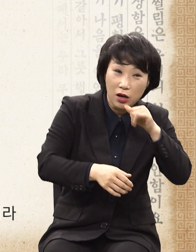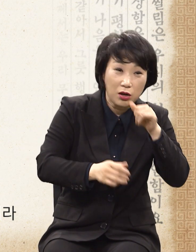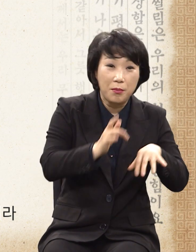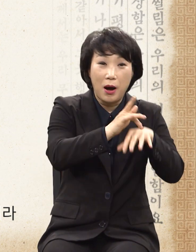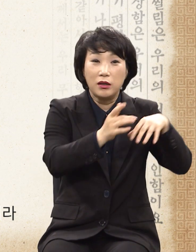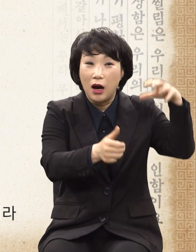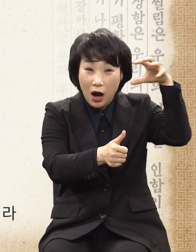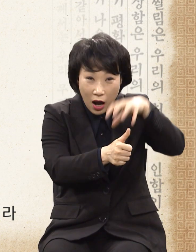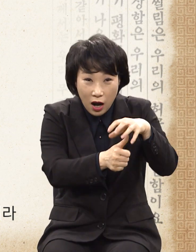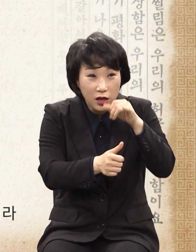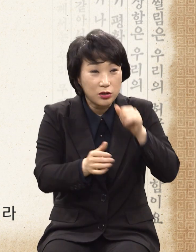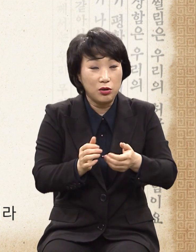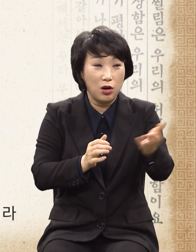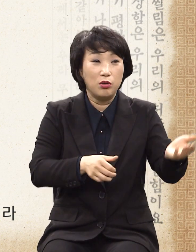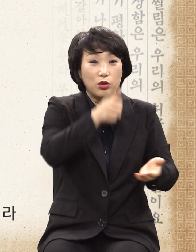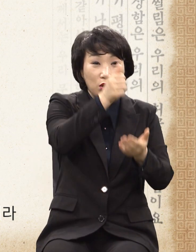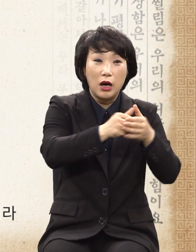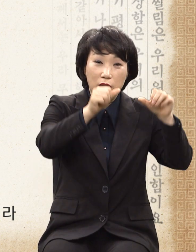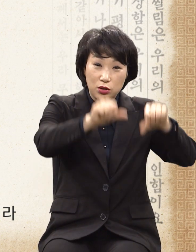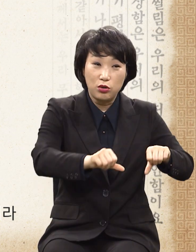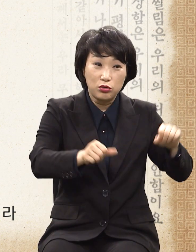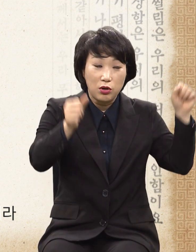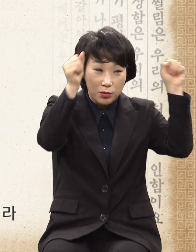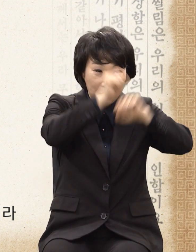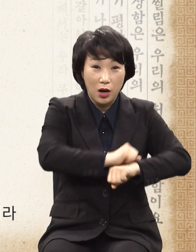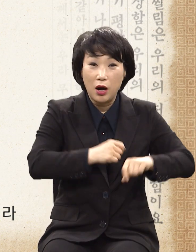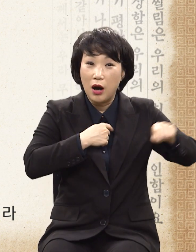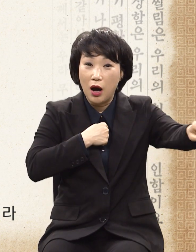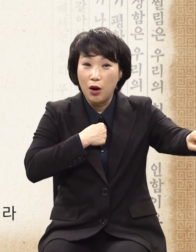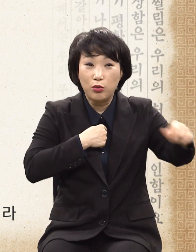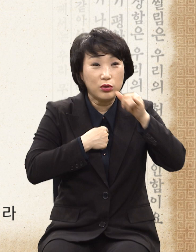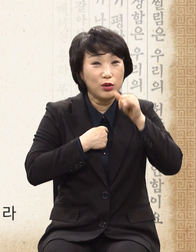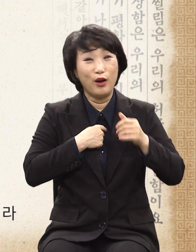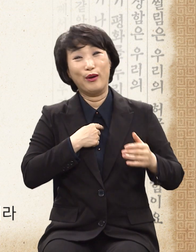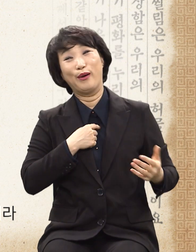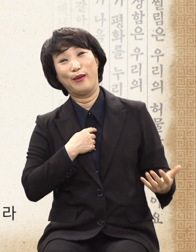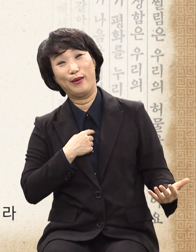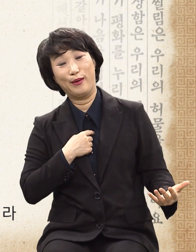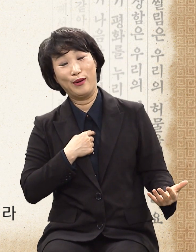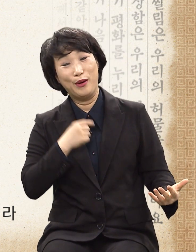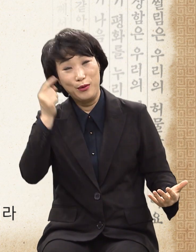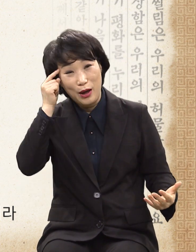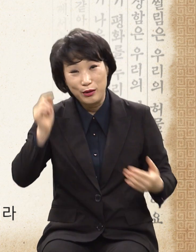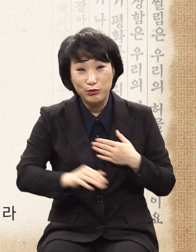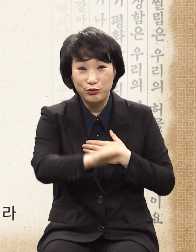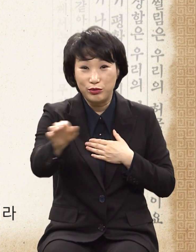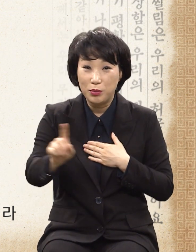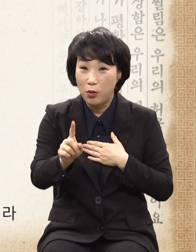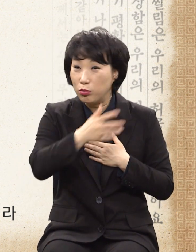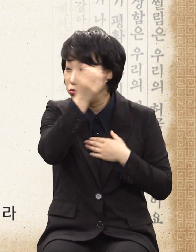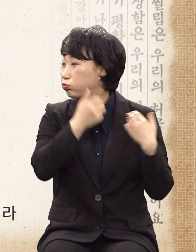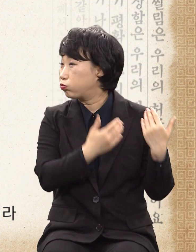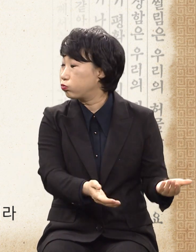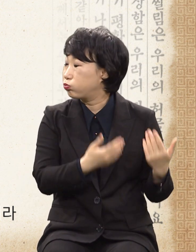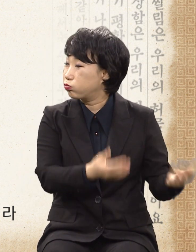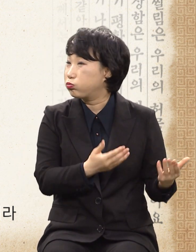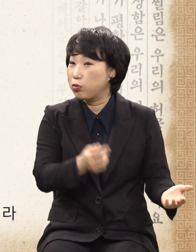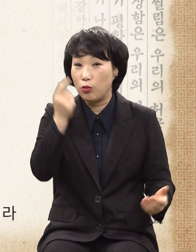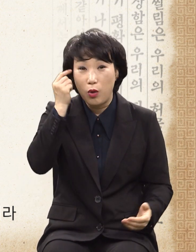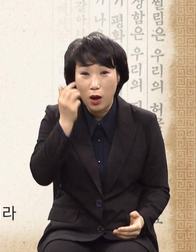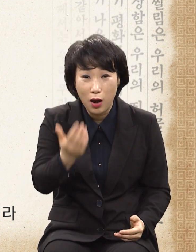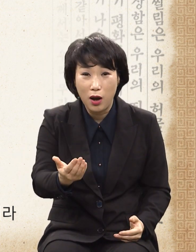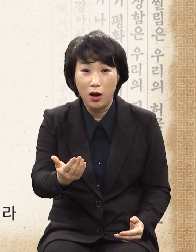되며 죄와 저주에서 파멸로 멸망을 향해 가고 있는데 어찌 우리는 방관하고 있는가